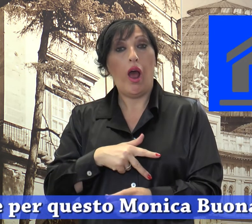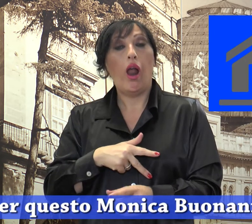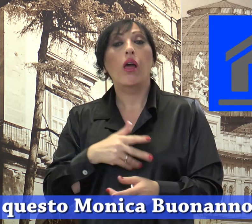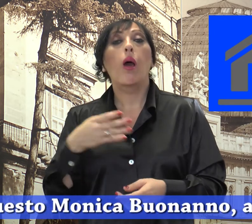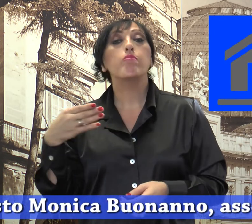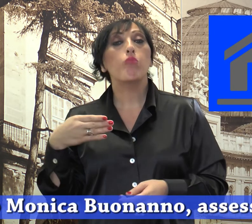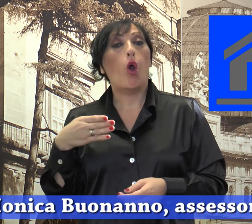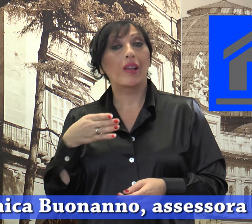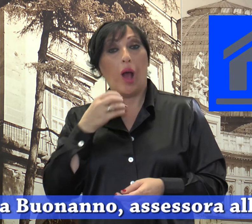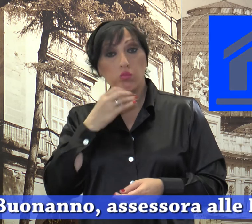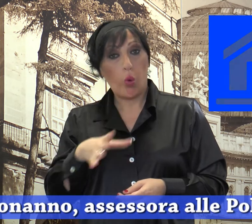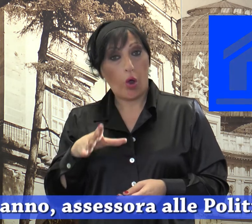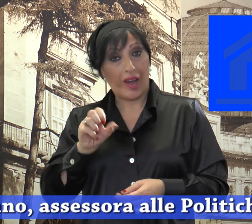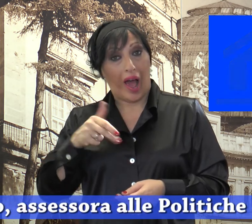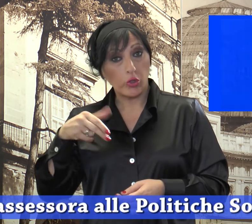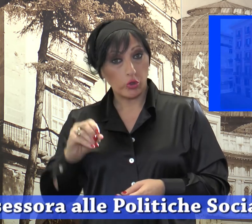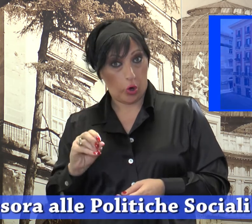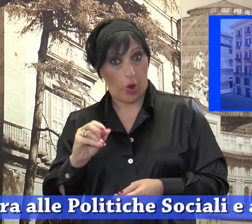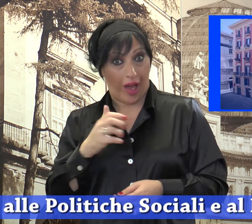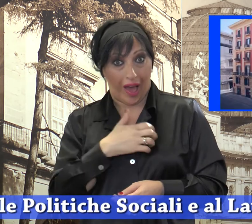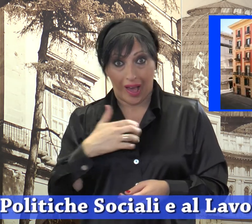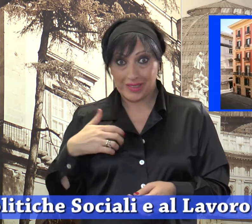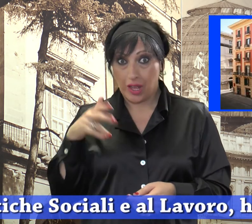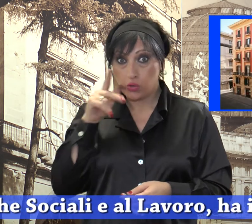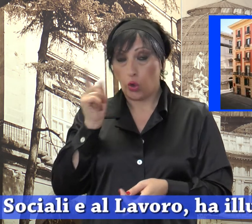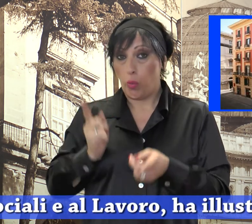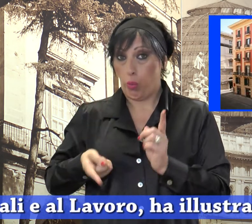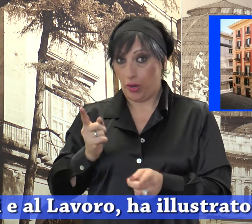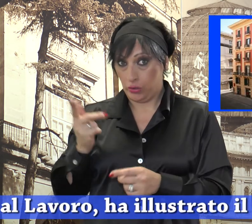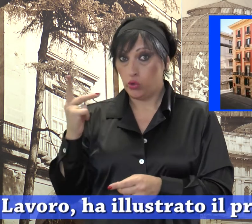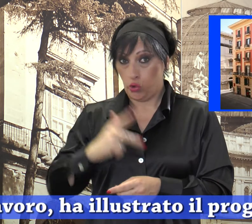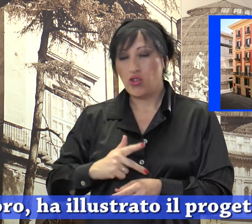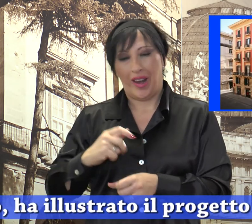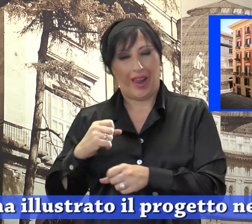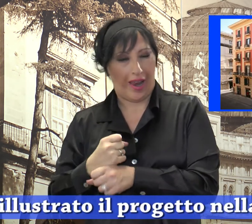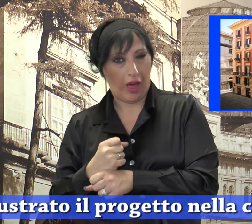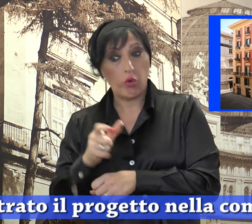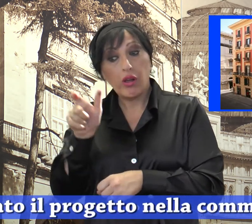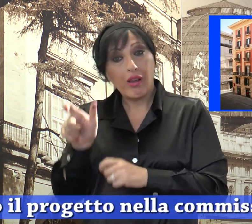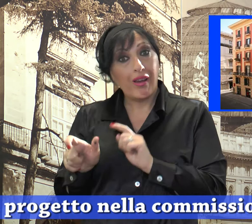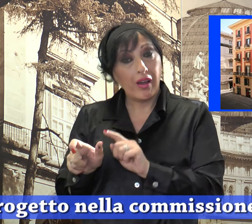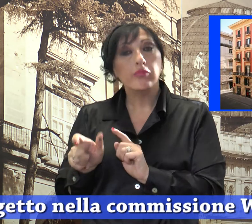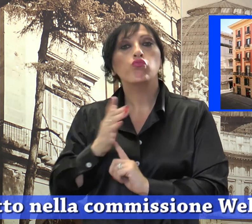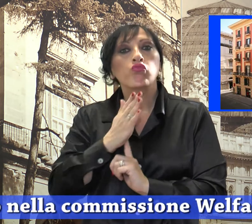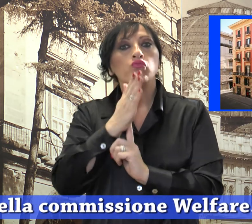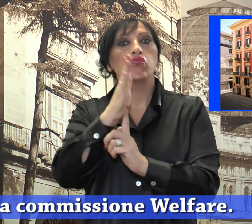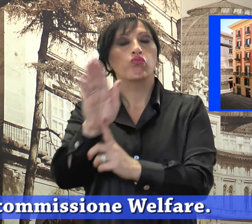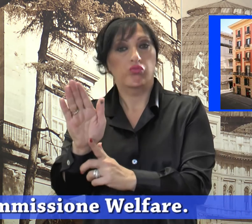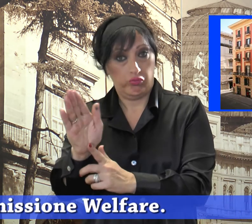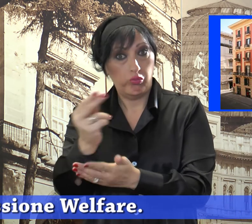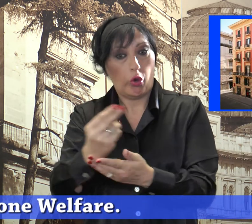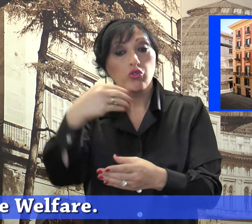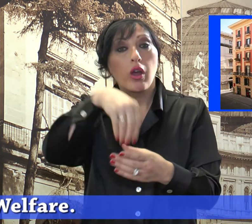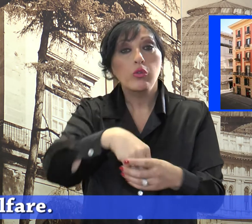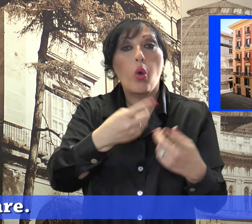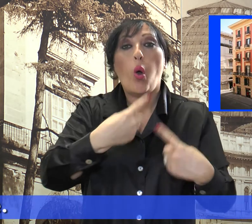Monica Buonanno, assessora alle politiche sociali e al lavoro, ha illustrato il progetto nella